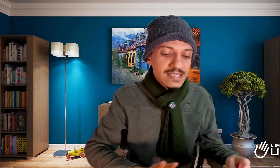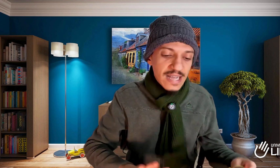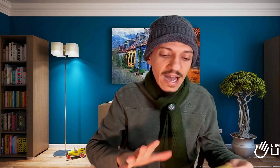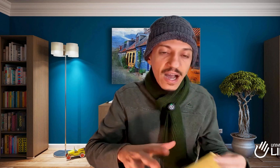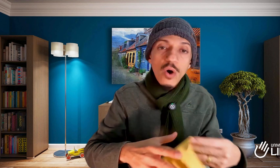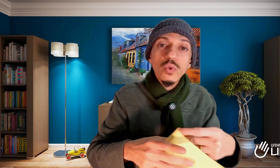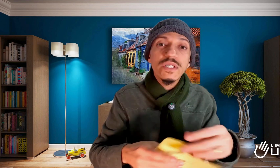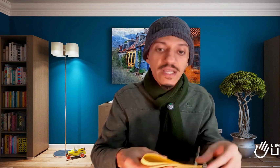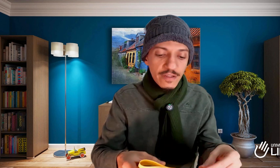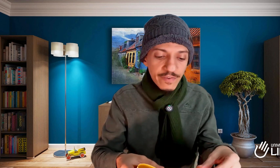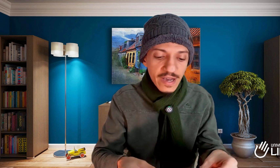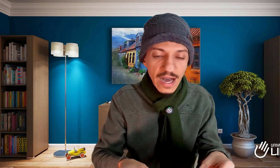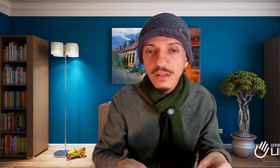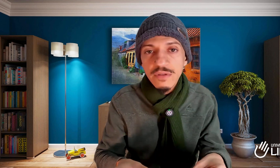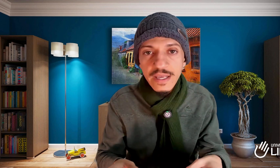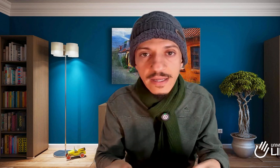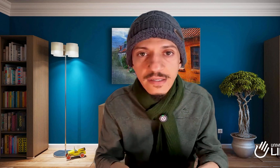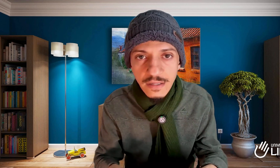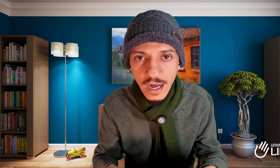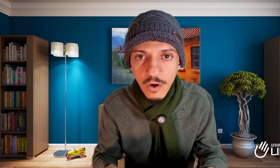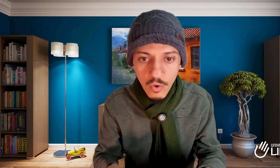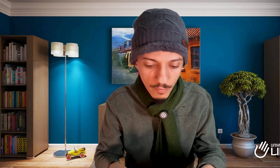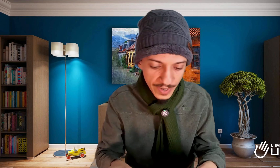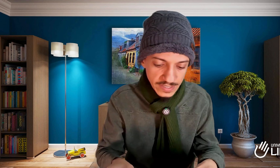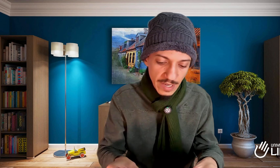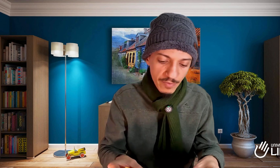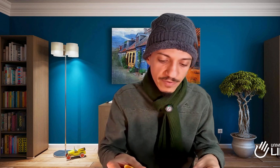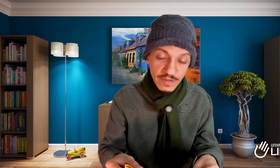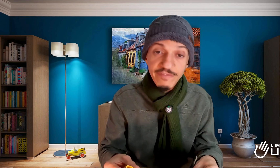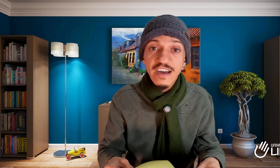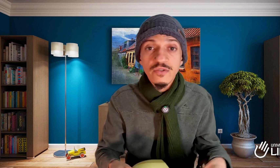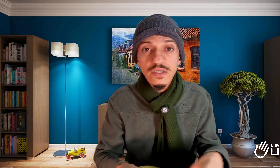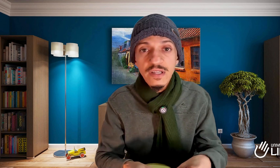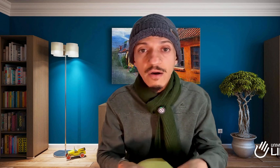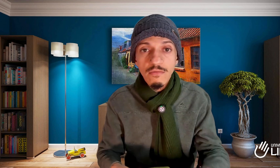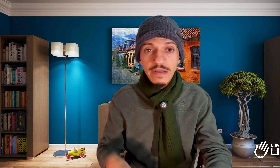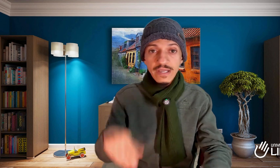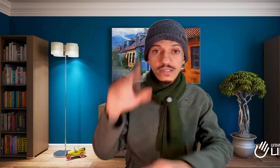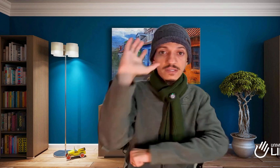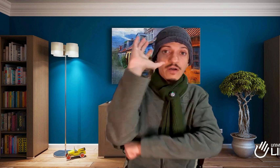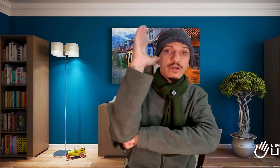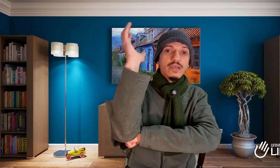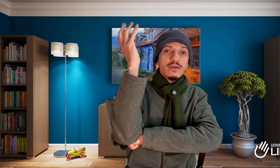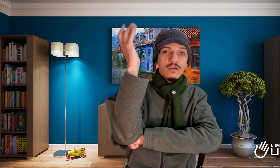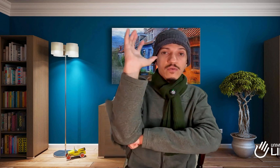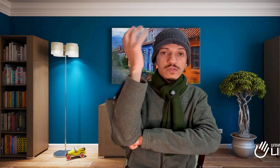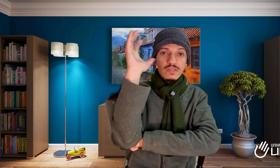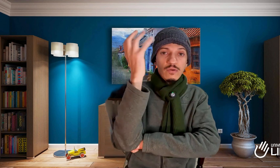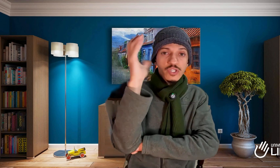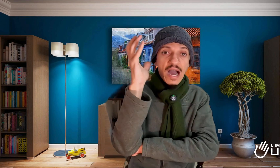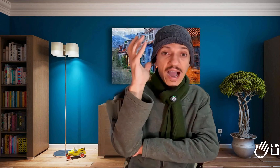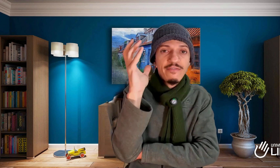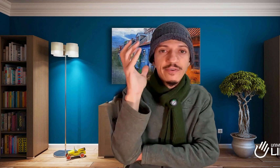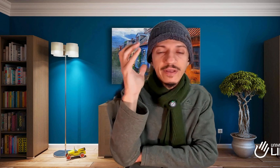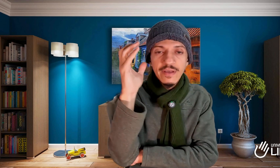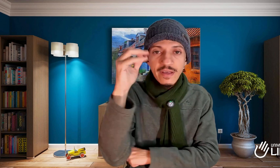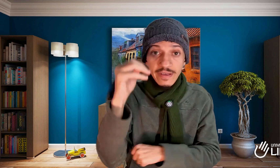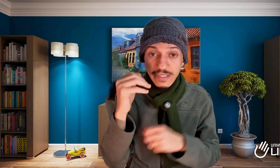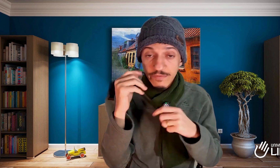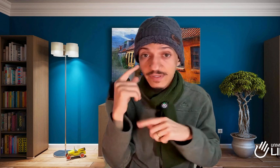visualizar o significado daquele sinal. Por exemplo, você faz o sinal, esse sinal aqui, o sinal de árvore, e se você faz